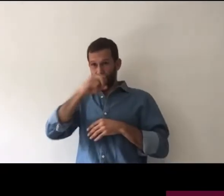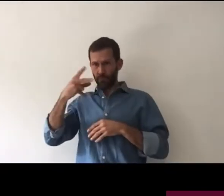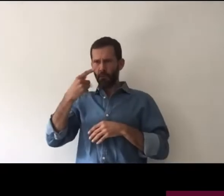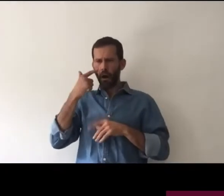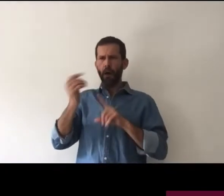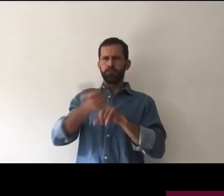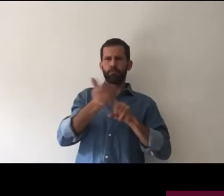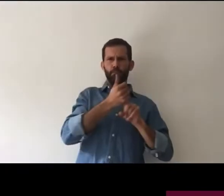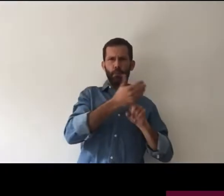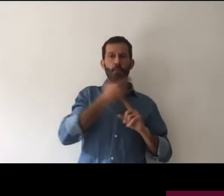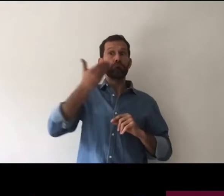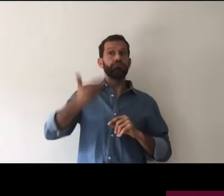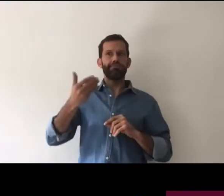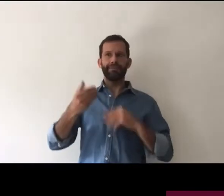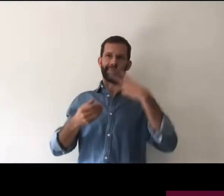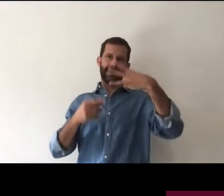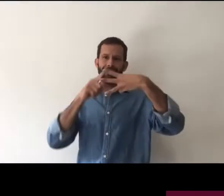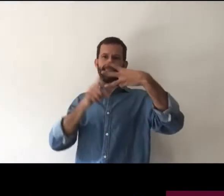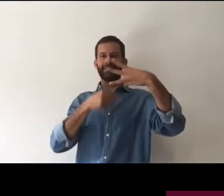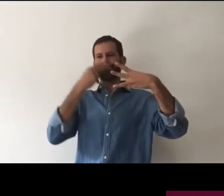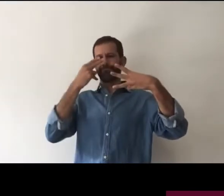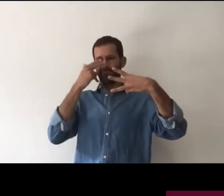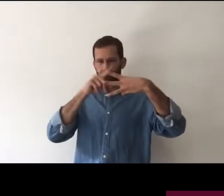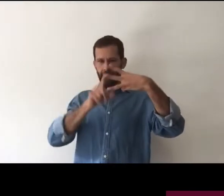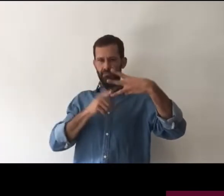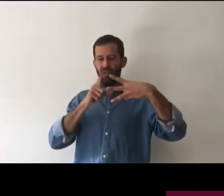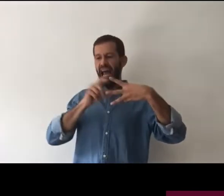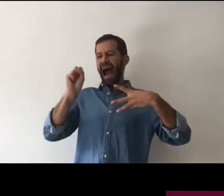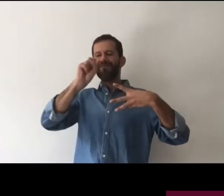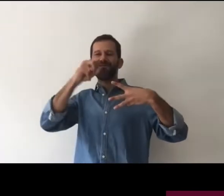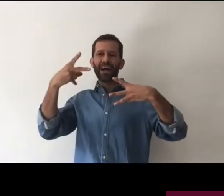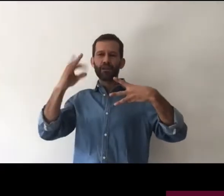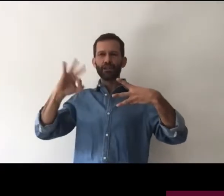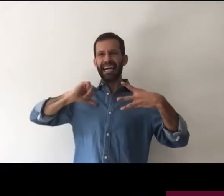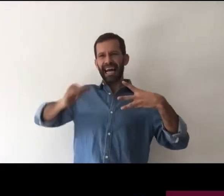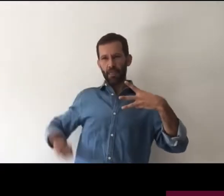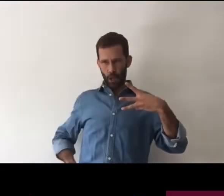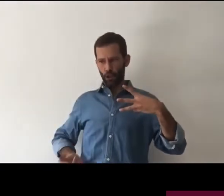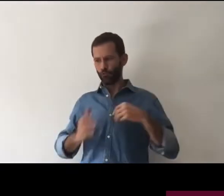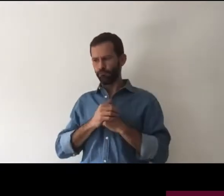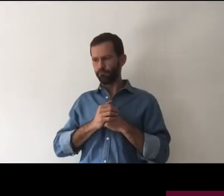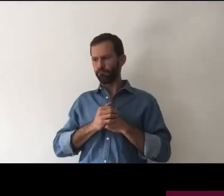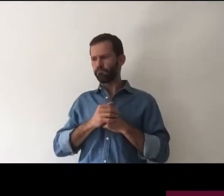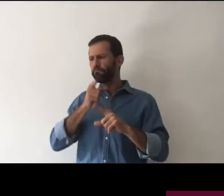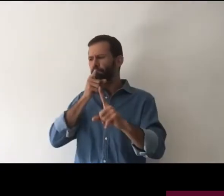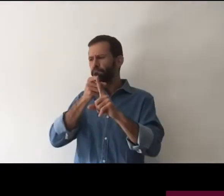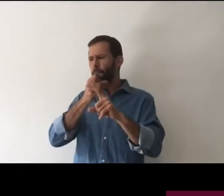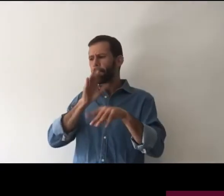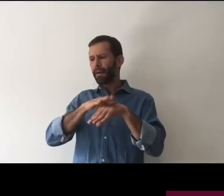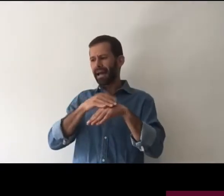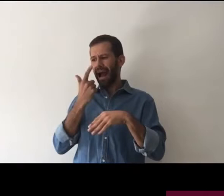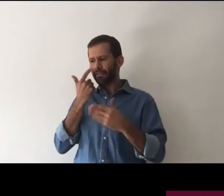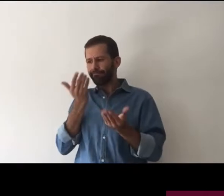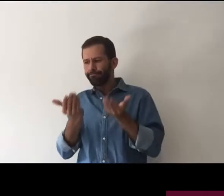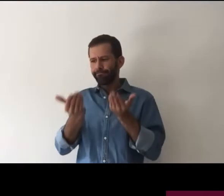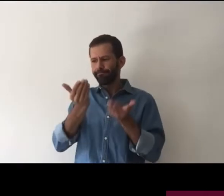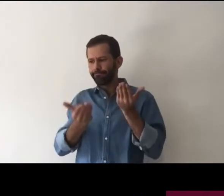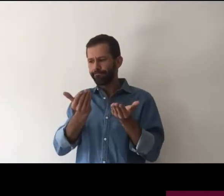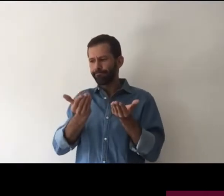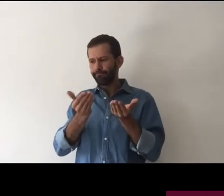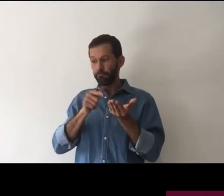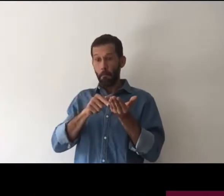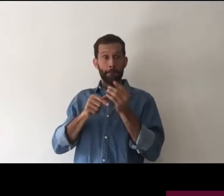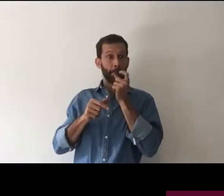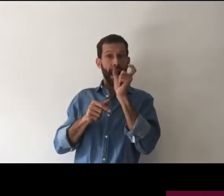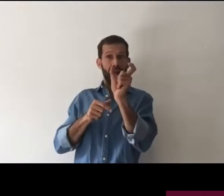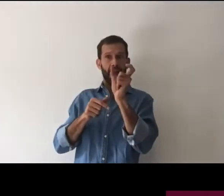medida. En este estudio vimos que los resultados de más interés eran 3. En primer lugar,